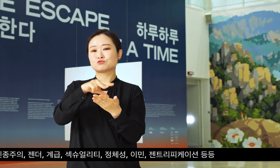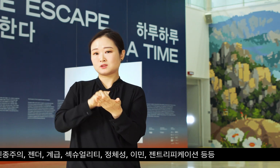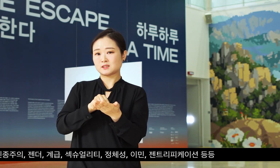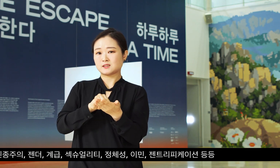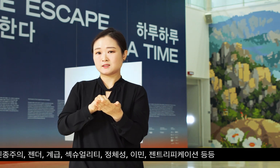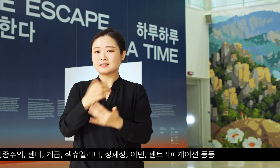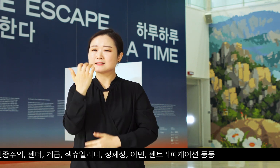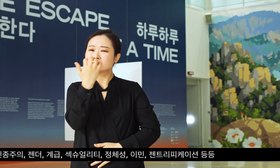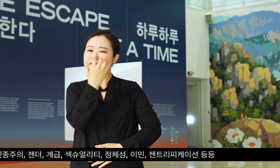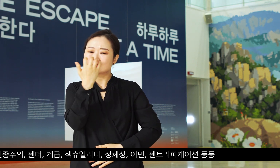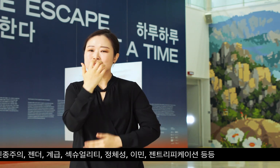섹슈얼리티,